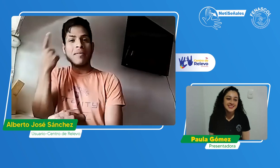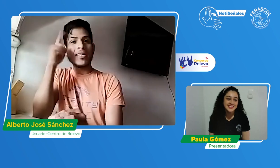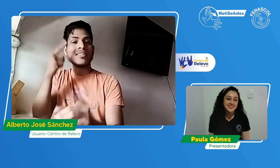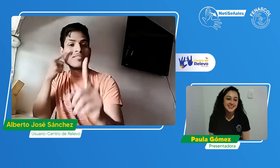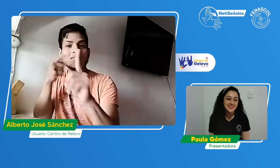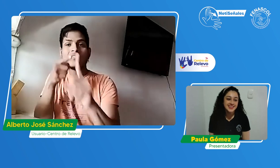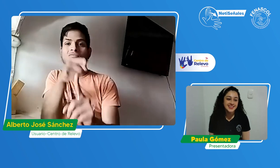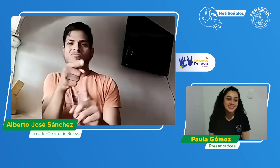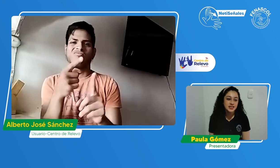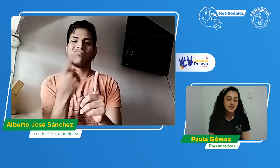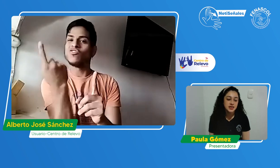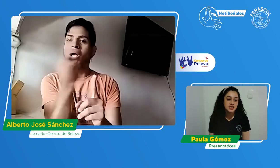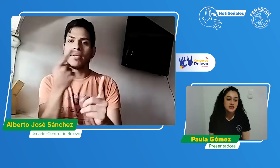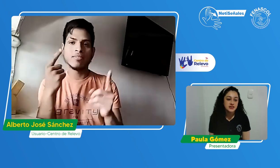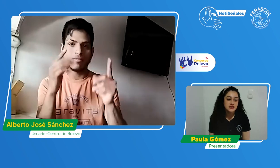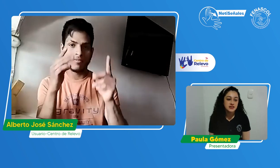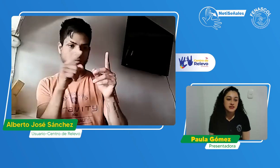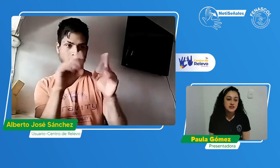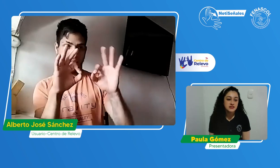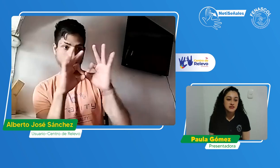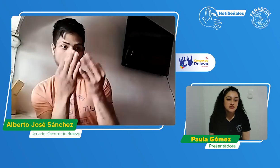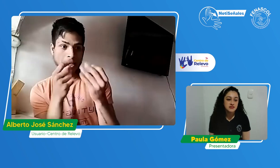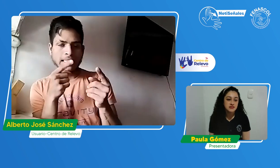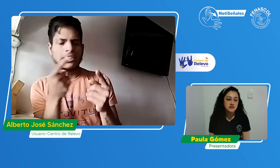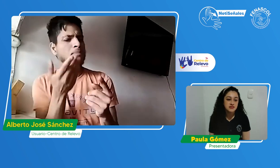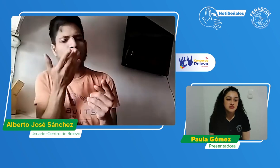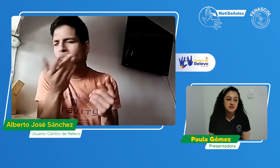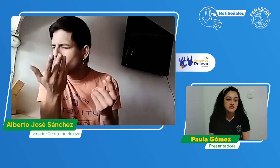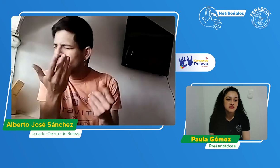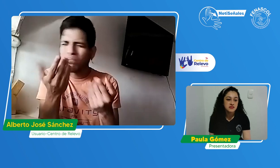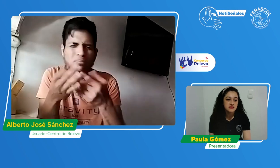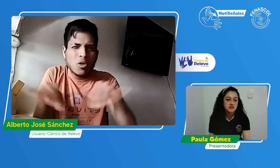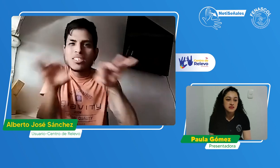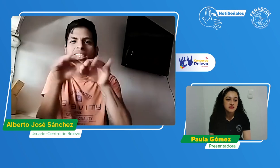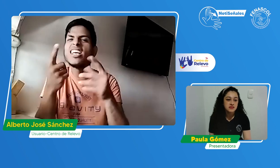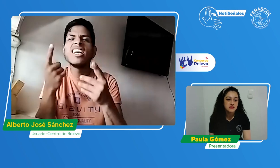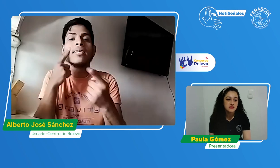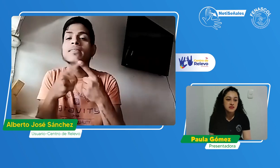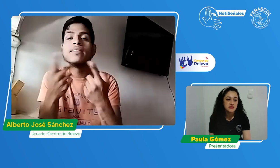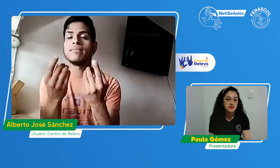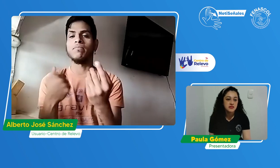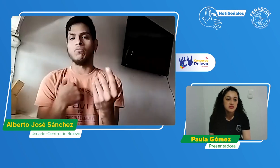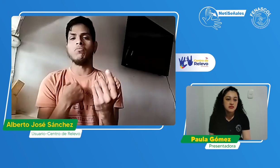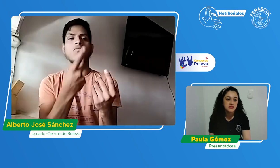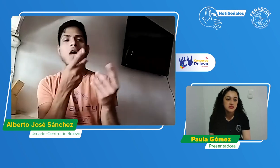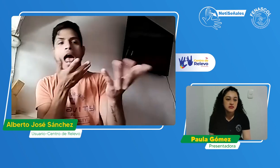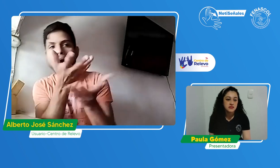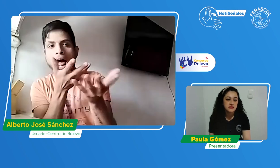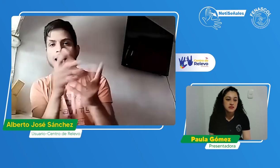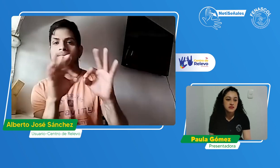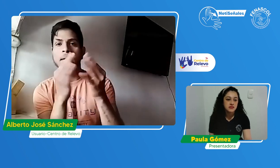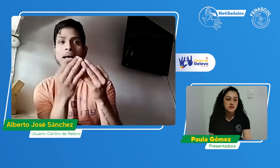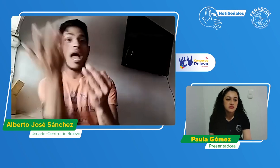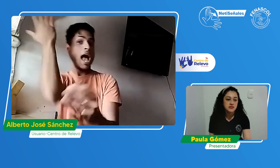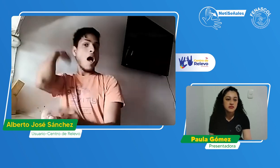desde hace un tiempo uso esta herramienta para compartir con mi familia porque antes yo no lo hacía y desde que apareció